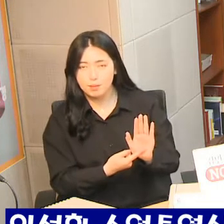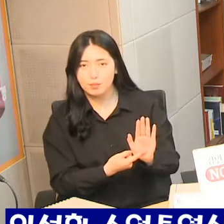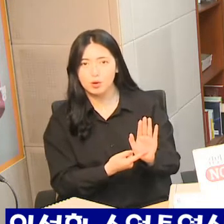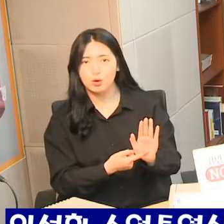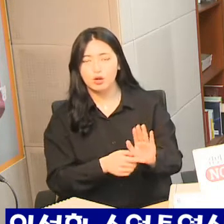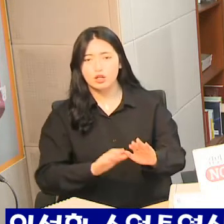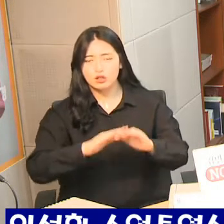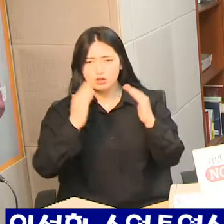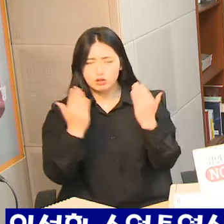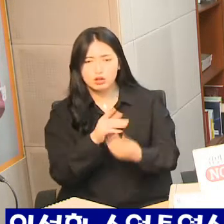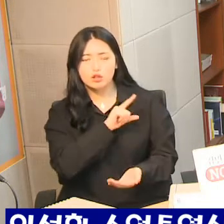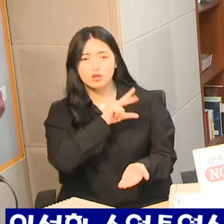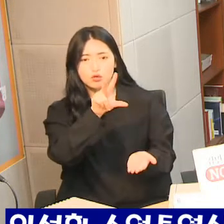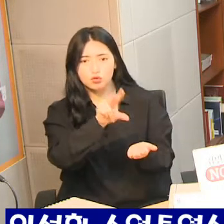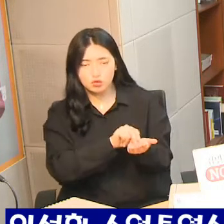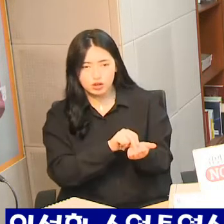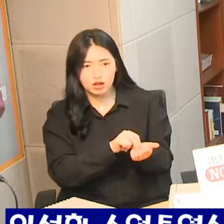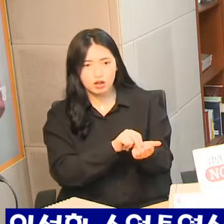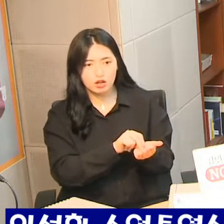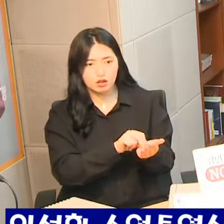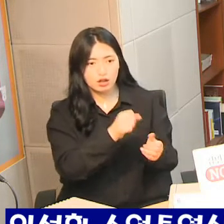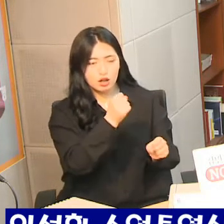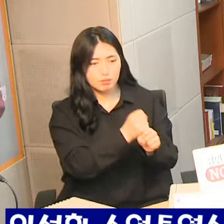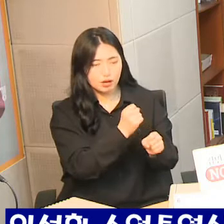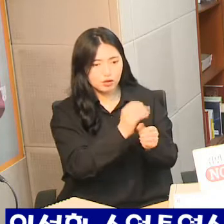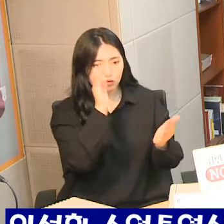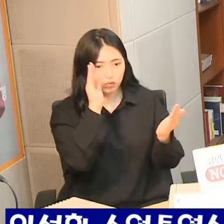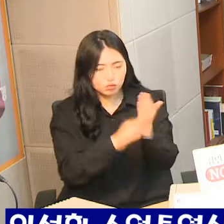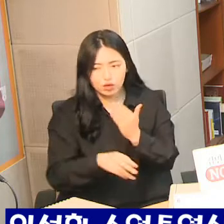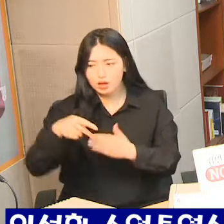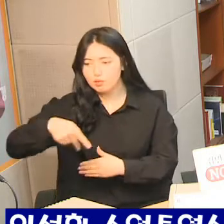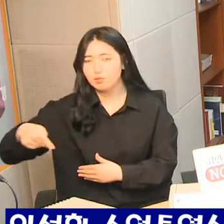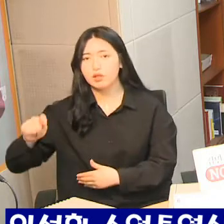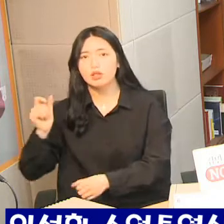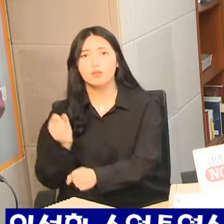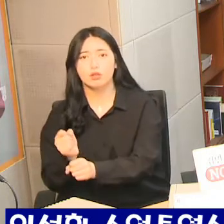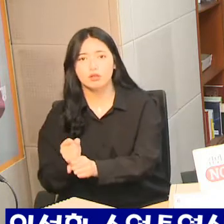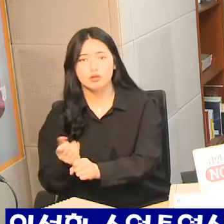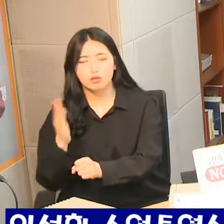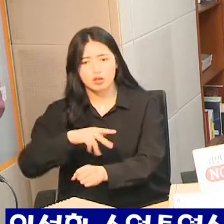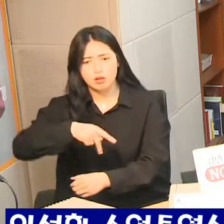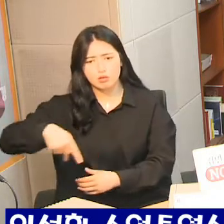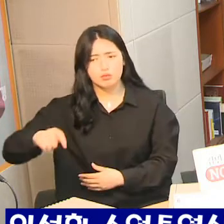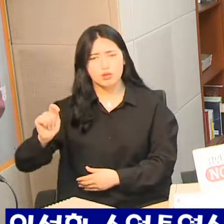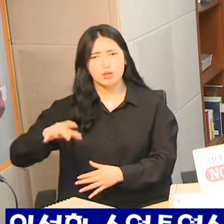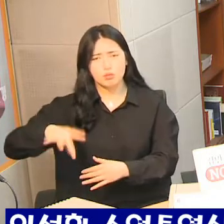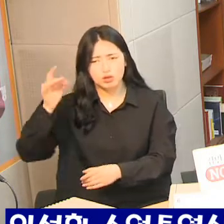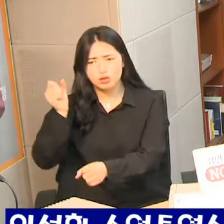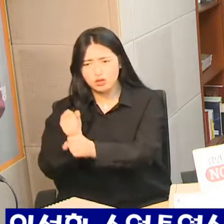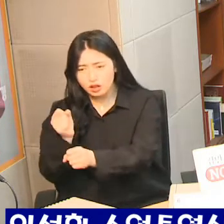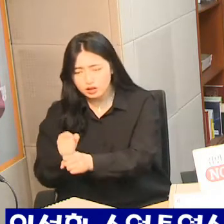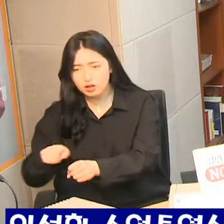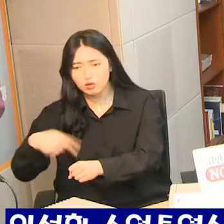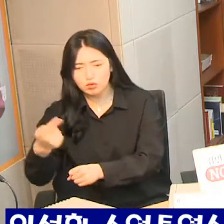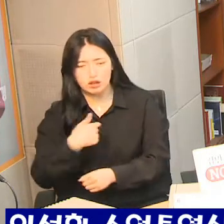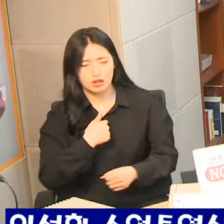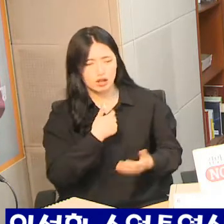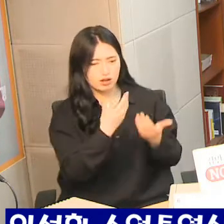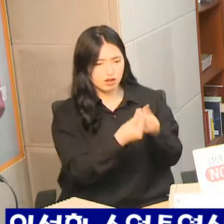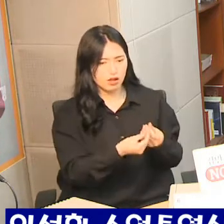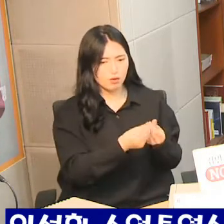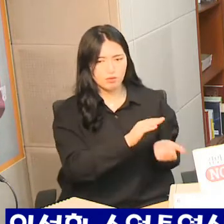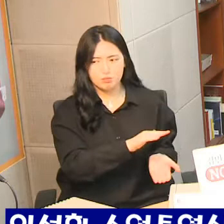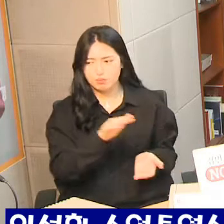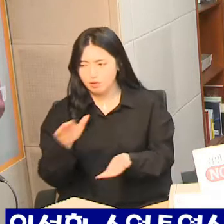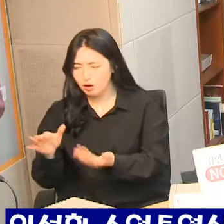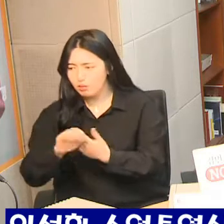전체 주제 큰 그림이 나온 뒤에 파워포인트가 들어가야지 파워포인트를 먼저 작성하고 작성하면. 거기다가 시나리오를 얹게 되면 네.